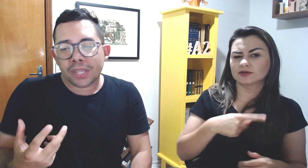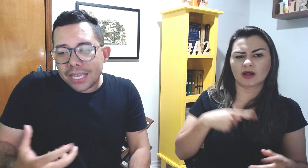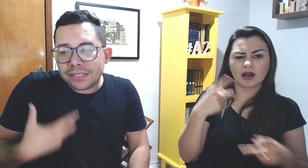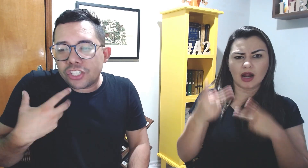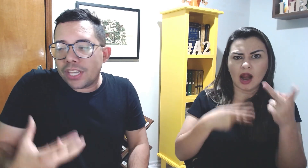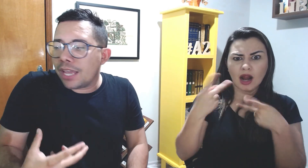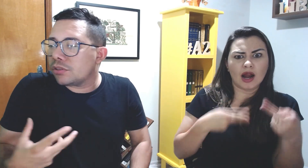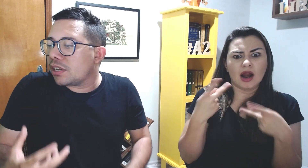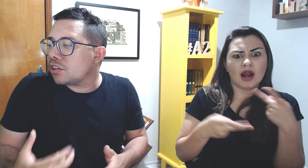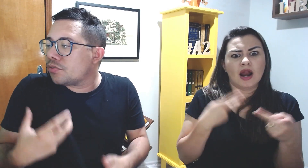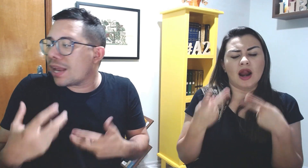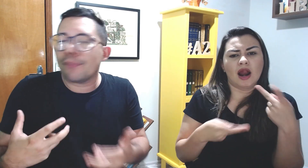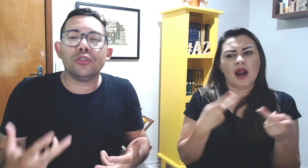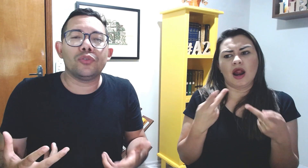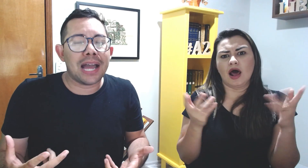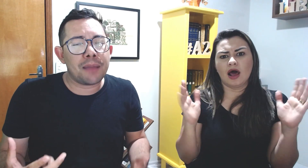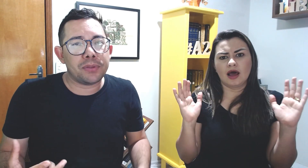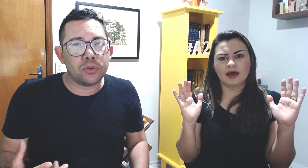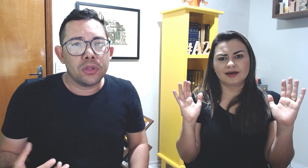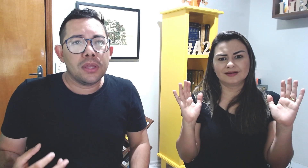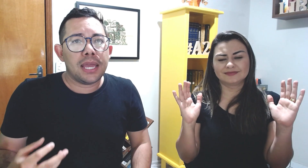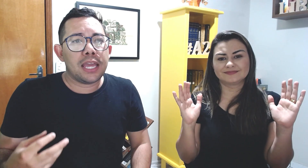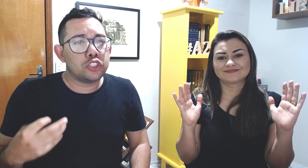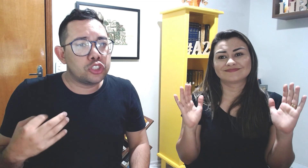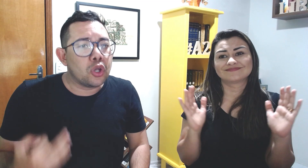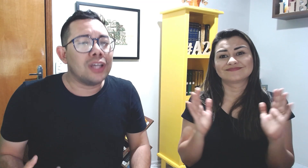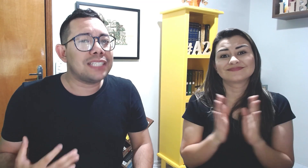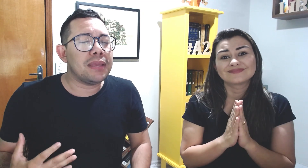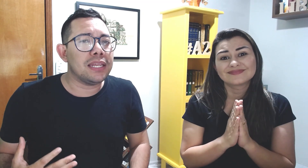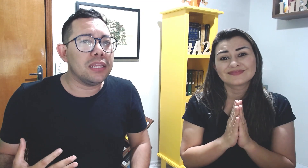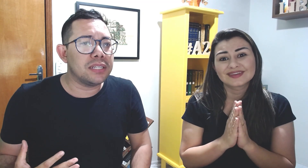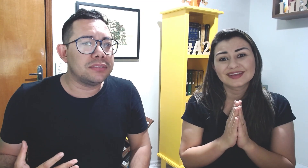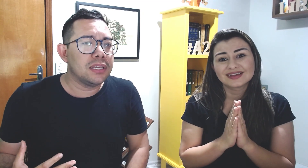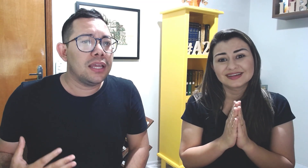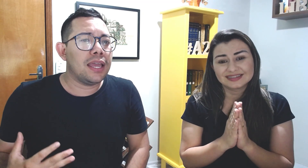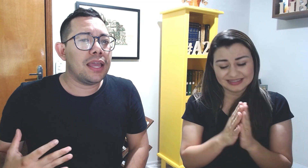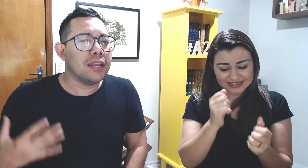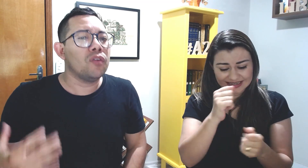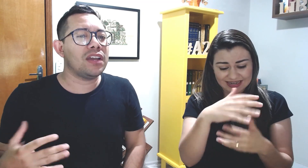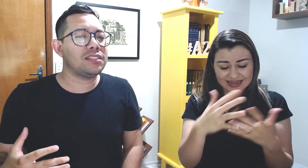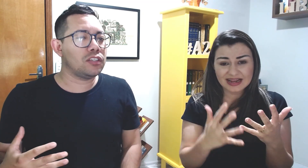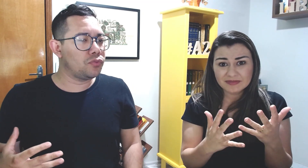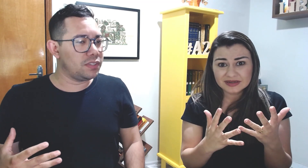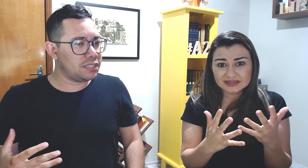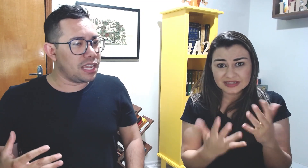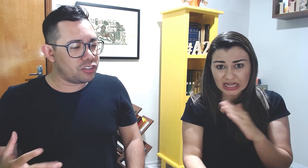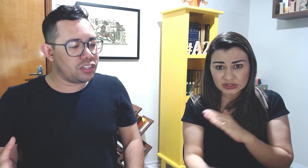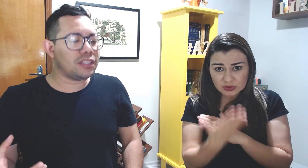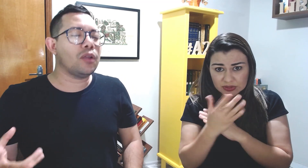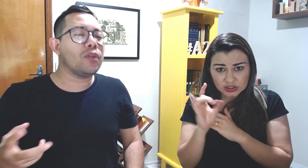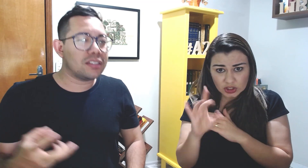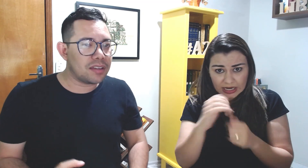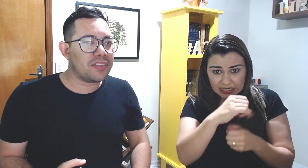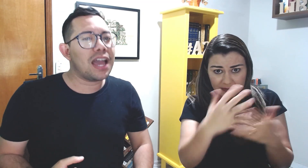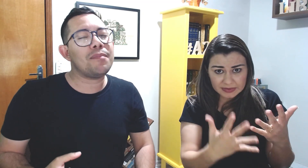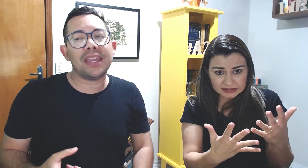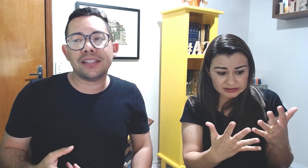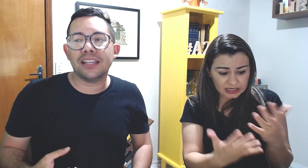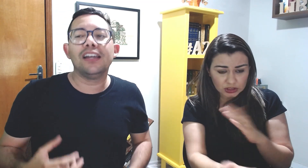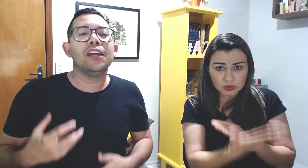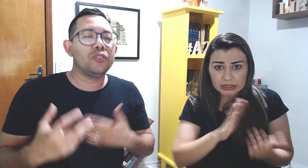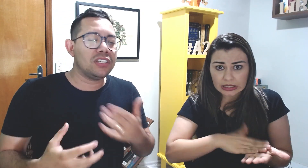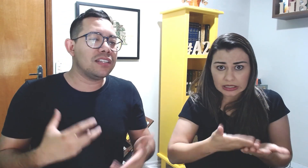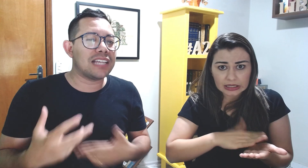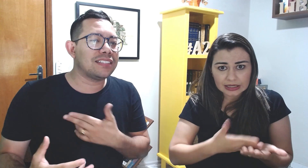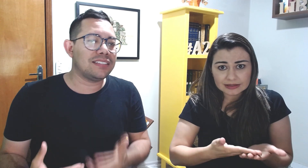tem esse jeito de a gente falar muito rápido, só saber Libras não vai ser suficiente. A gente tem que conhecer a